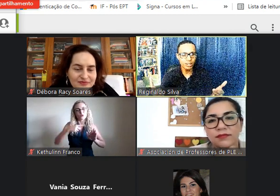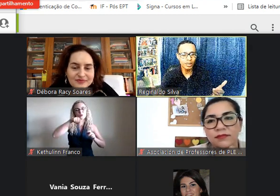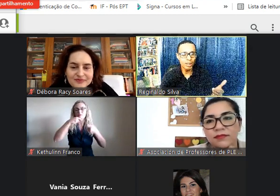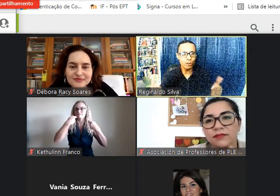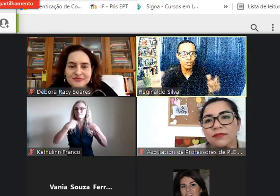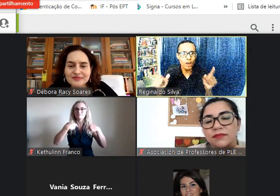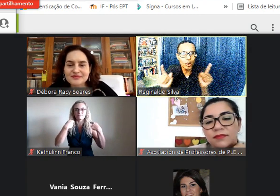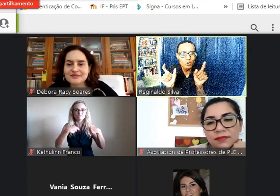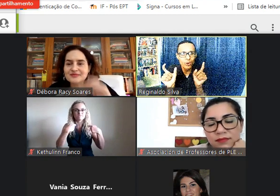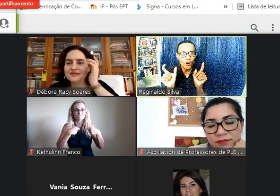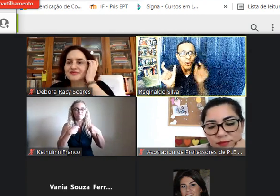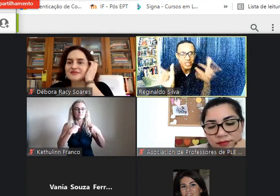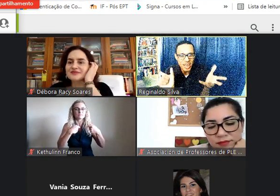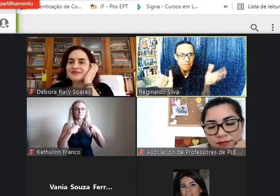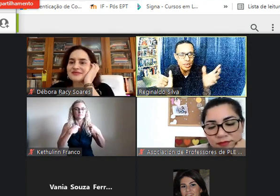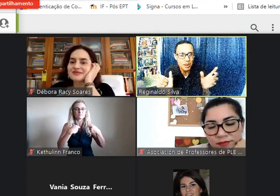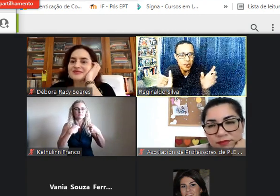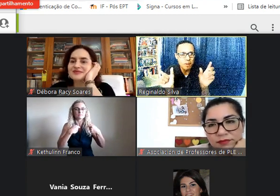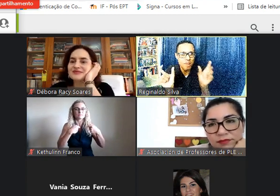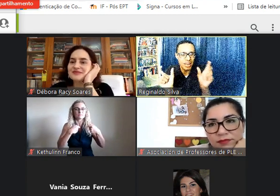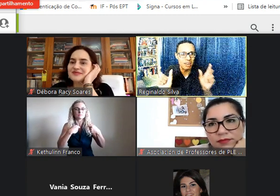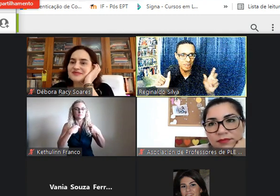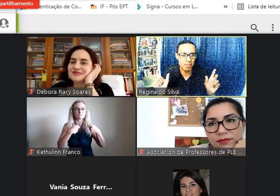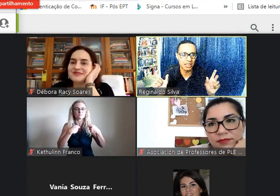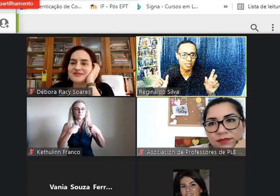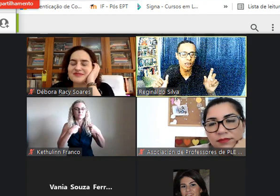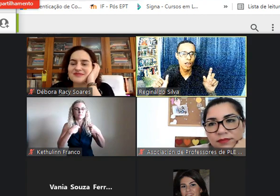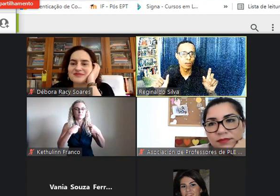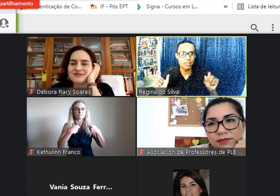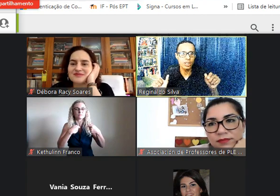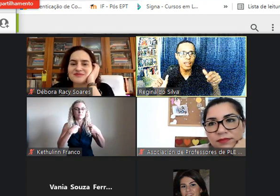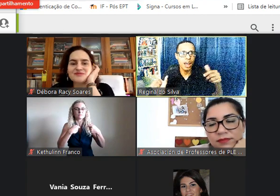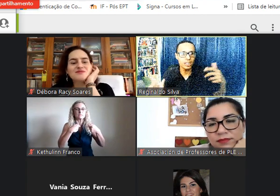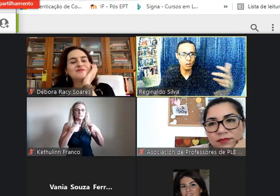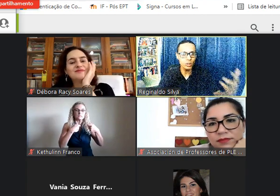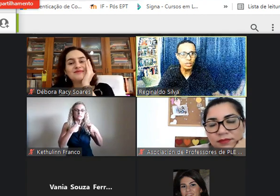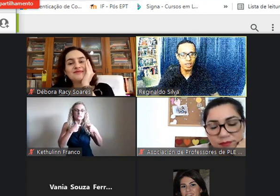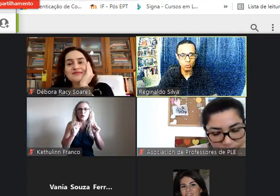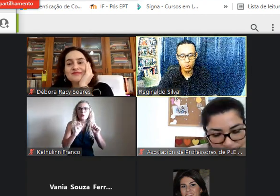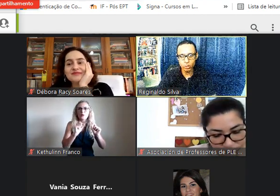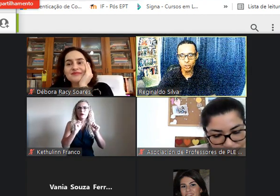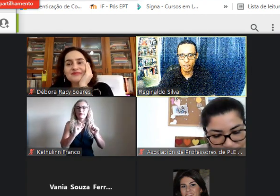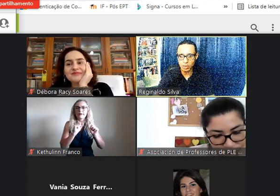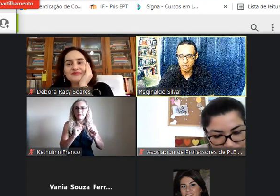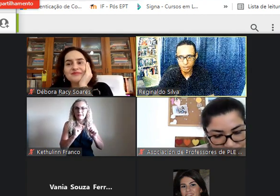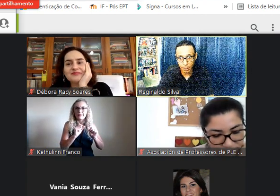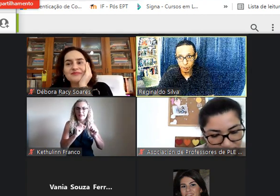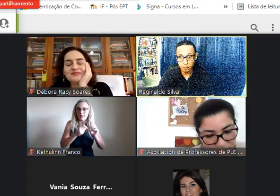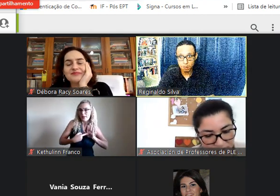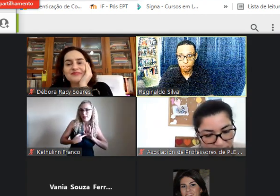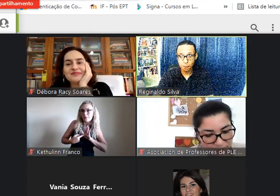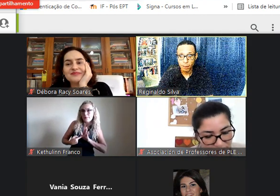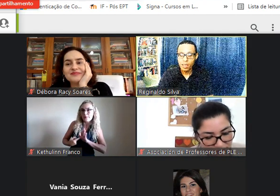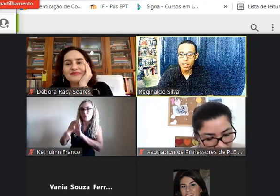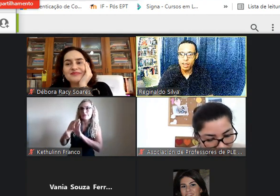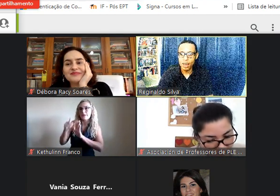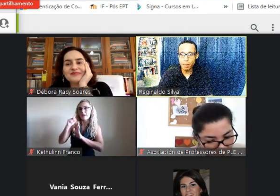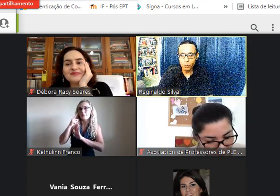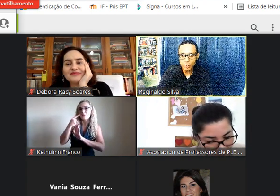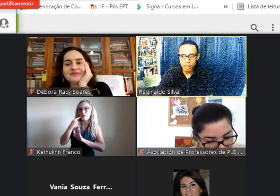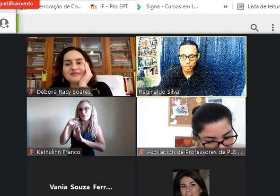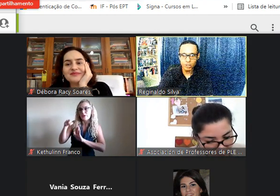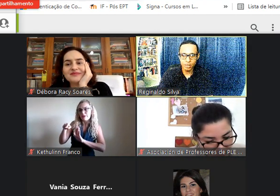portuguesa não só como o exame ou uma palavra apenas, mas que haja contexto para o sujeito entender.